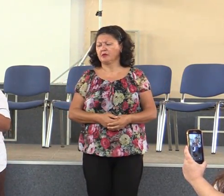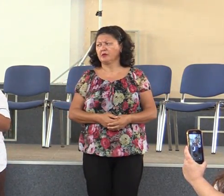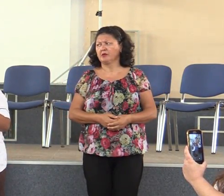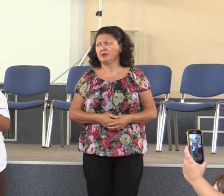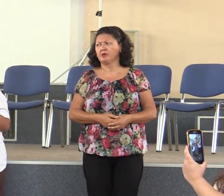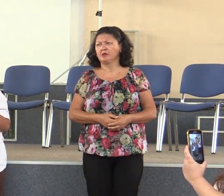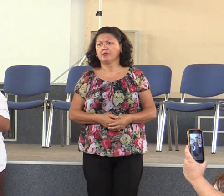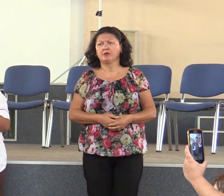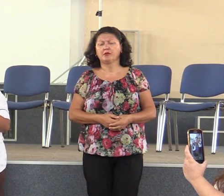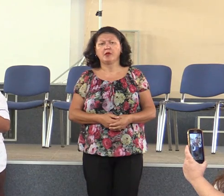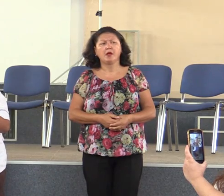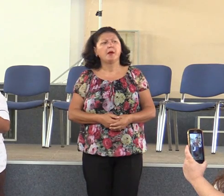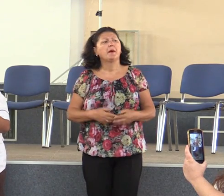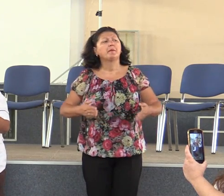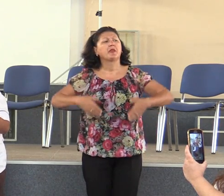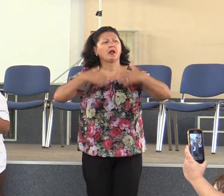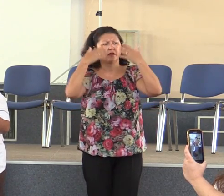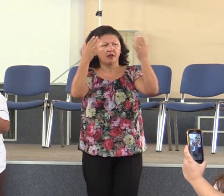că a dat singurul său fiu